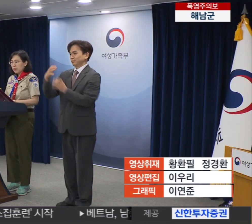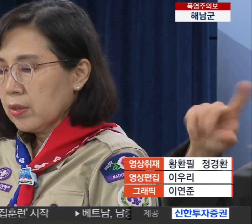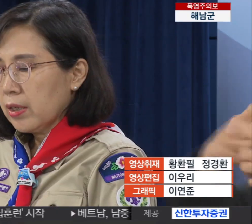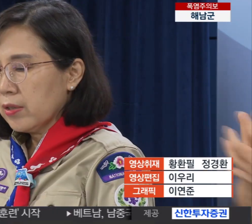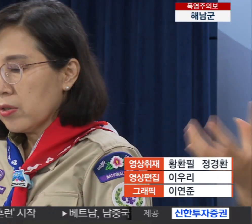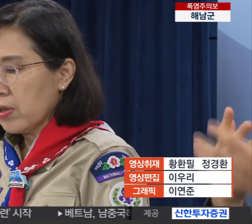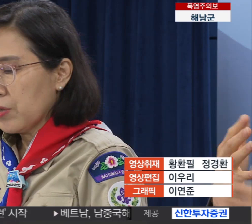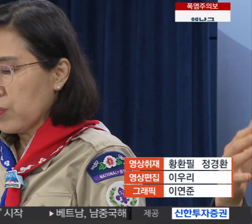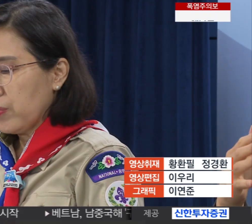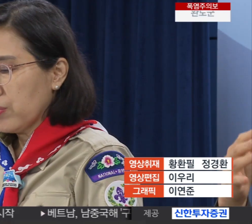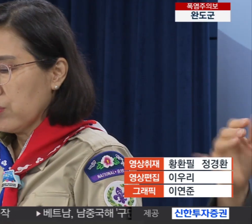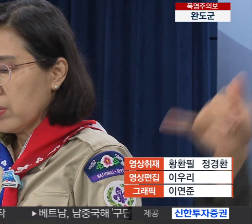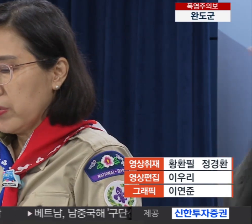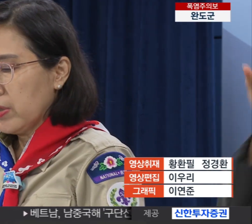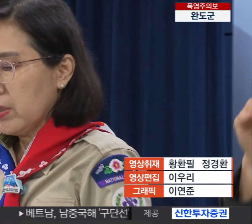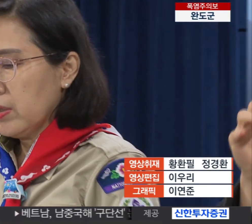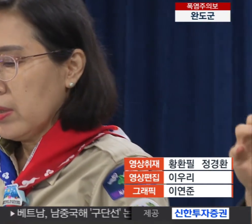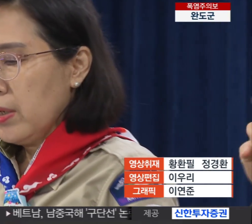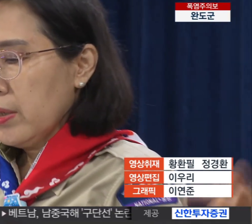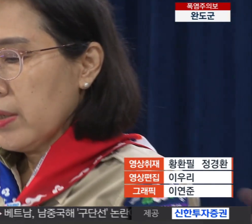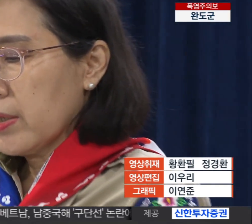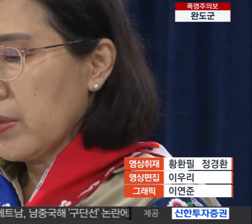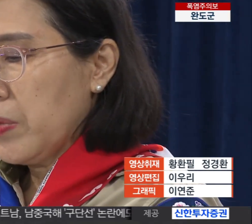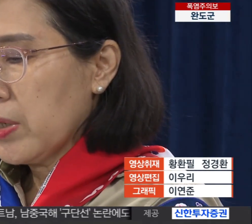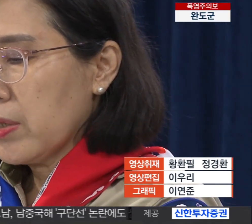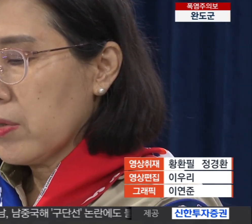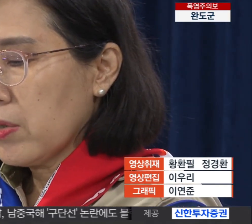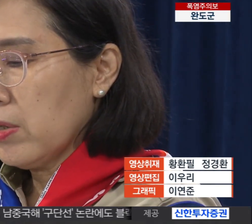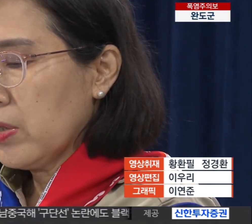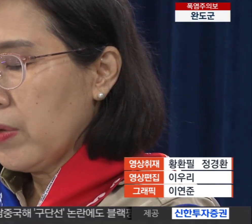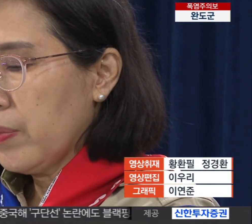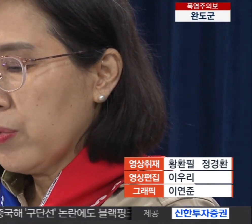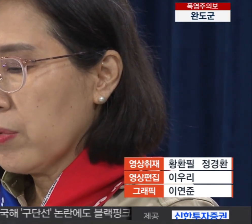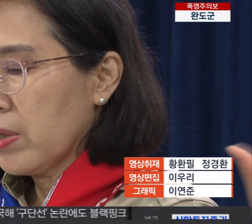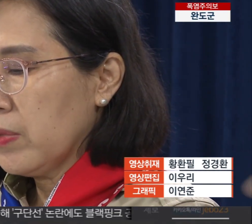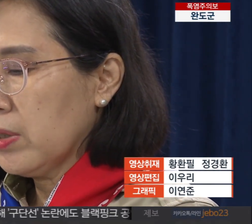큰 규모로 행사가 열리는 만큼 경찰과